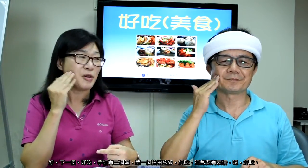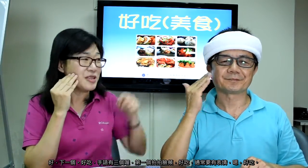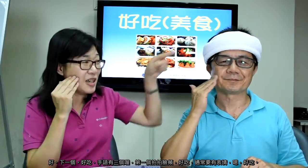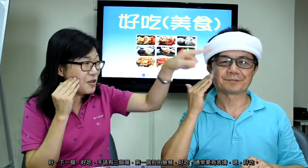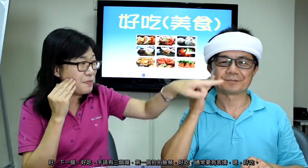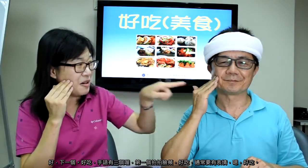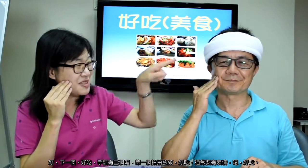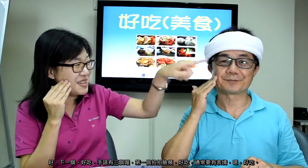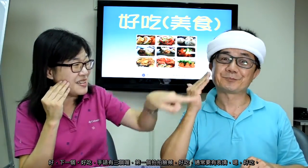通常要有表情，